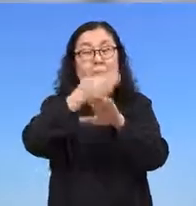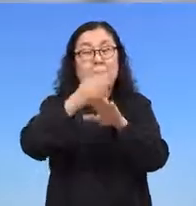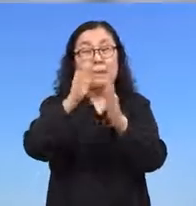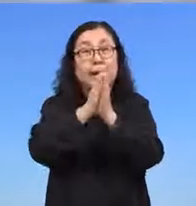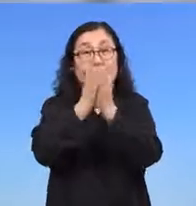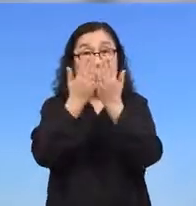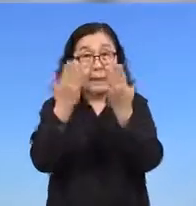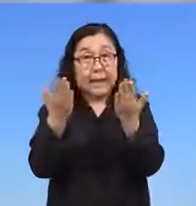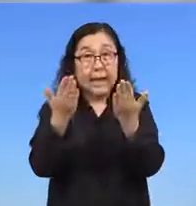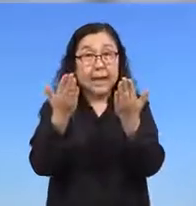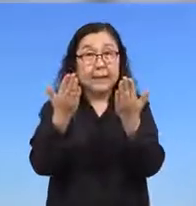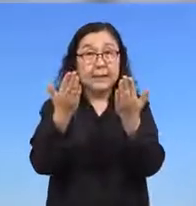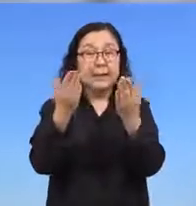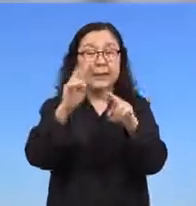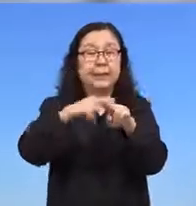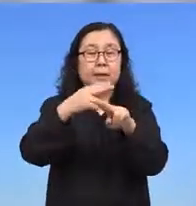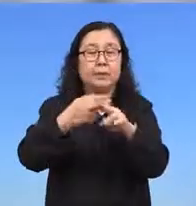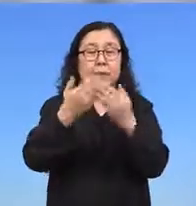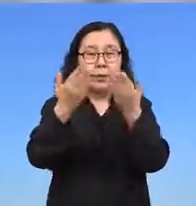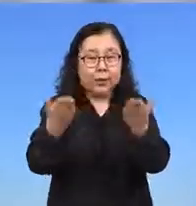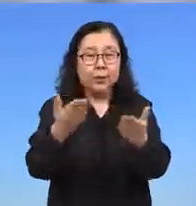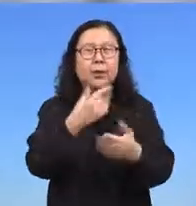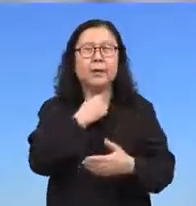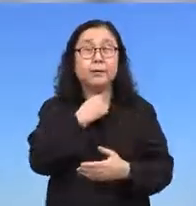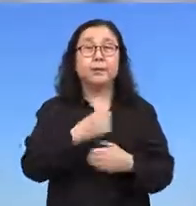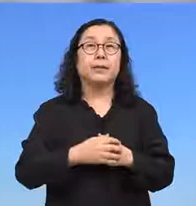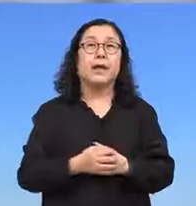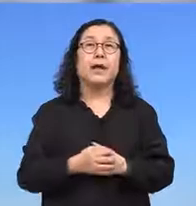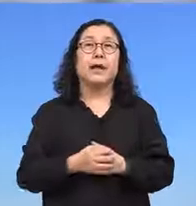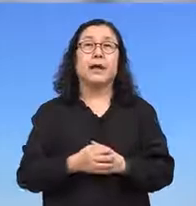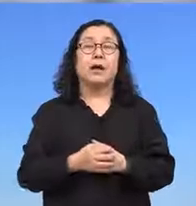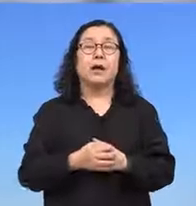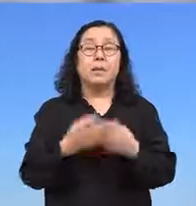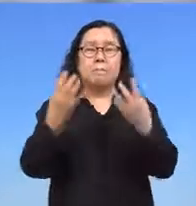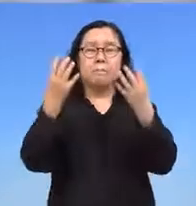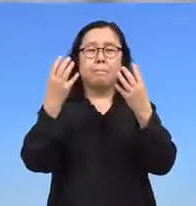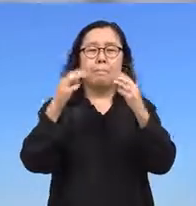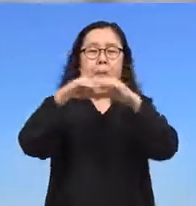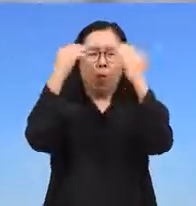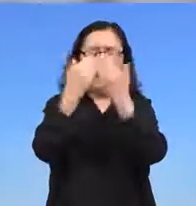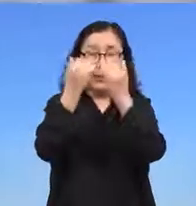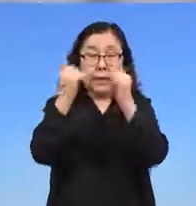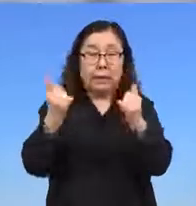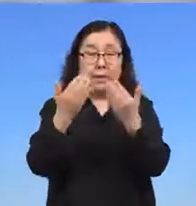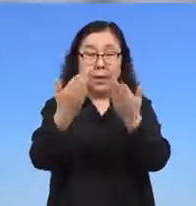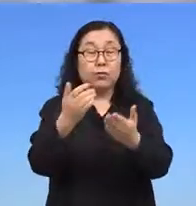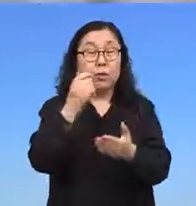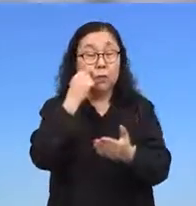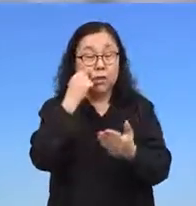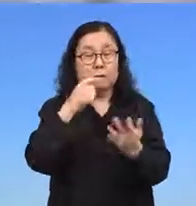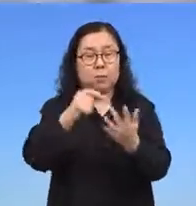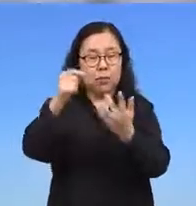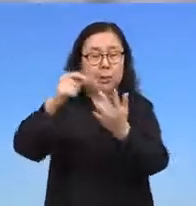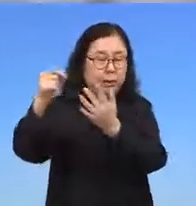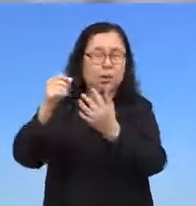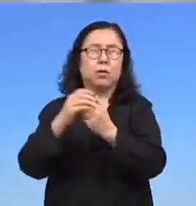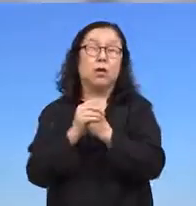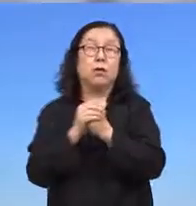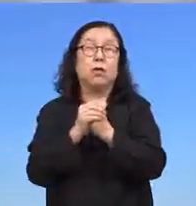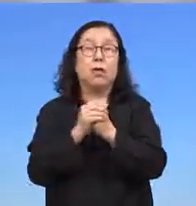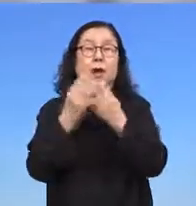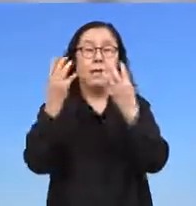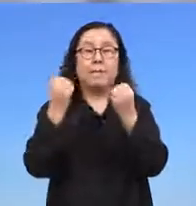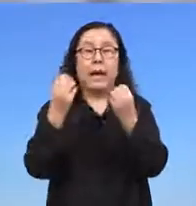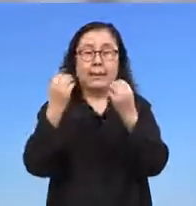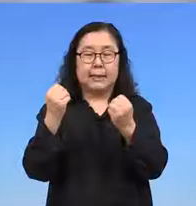저는 제목이 너무 마음에 들거든요. 이 책을 제가 선물할 생각이에요. 글 올리는 모든 분에게는 다 못한다 할지라도 추첨을